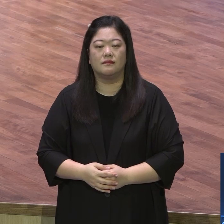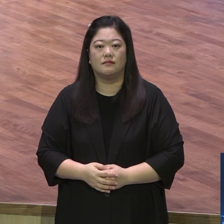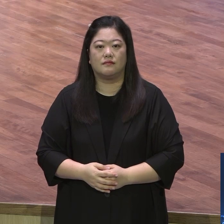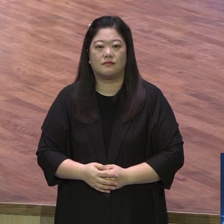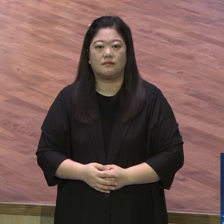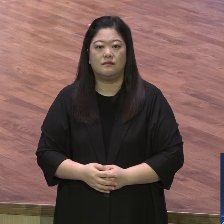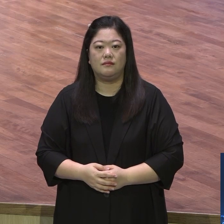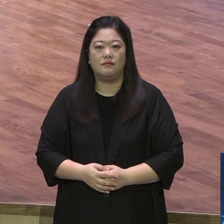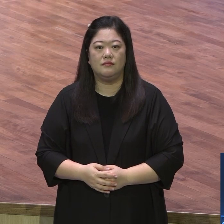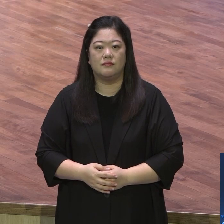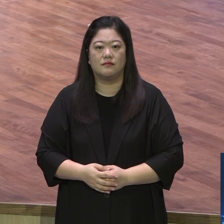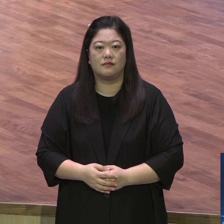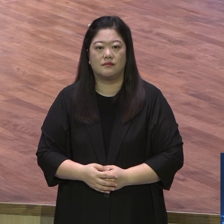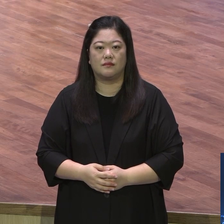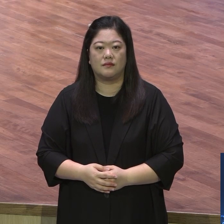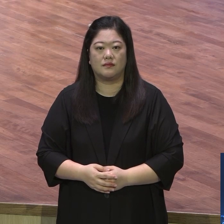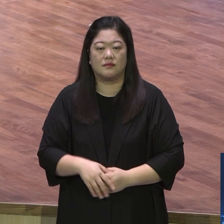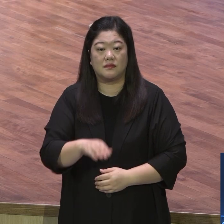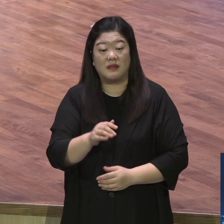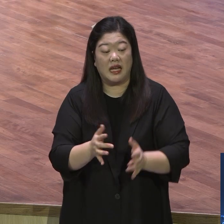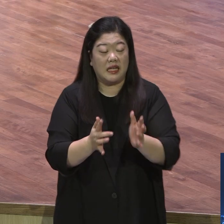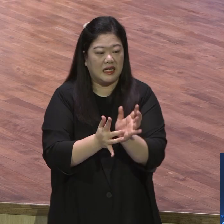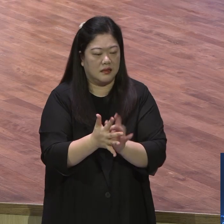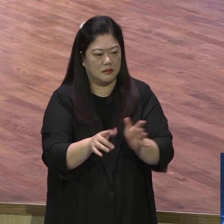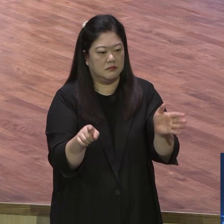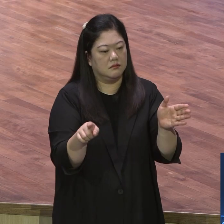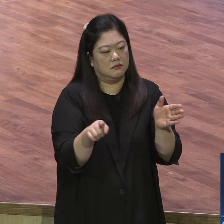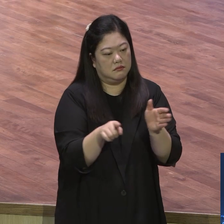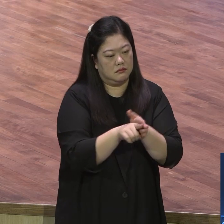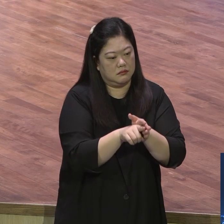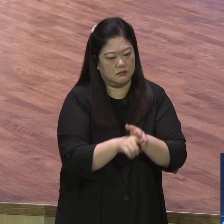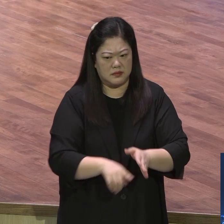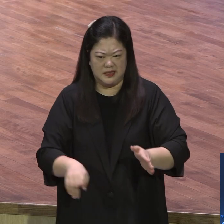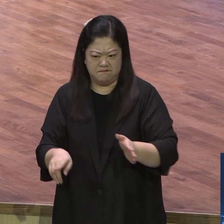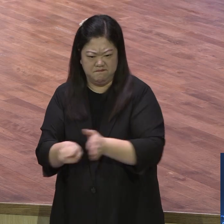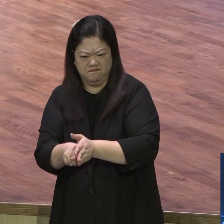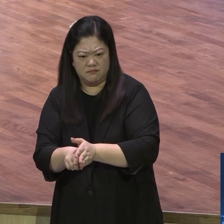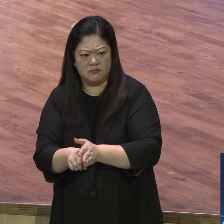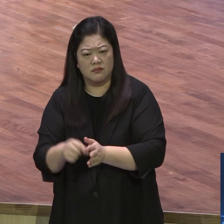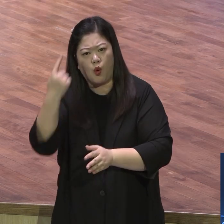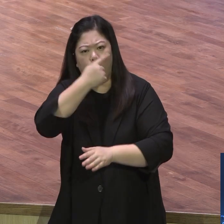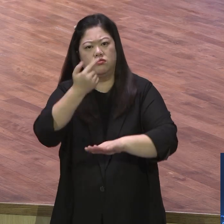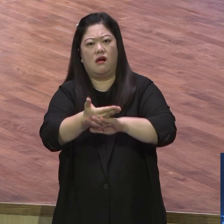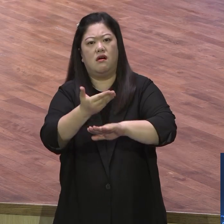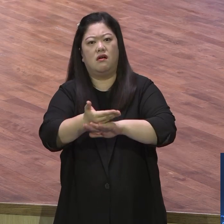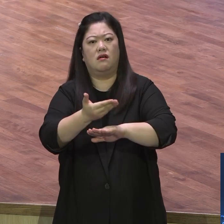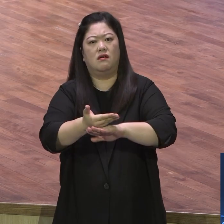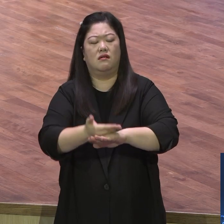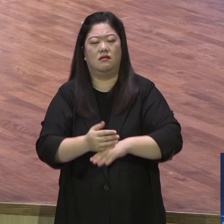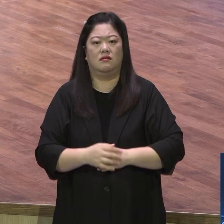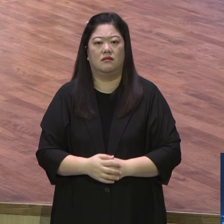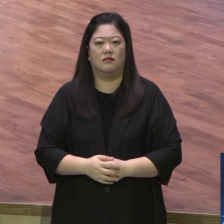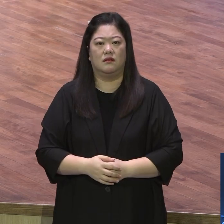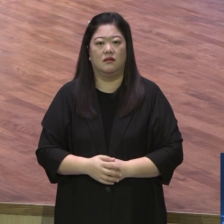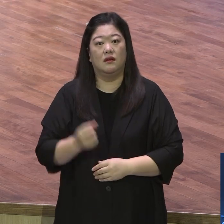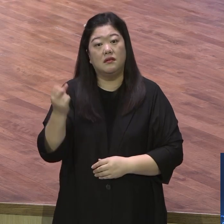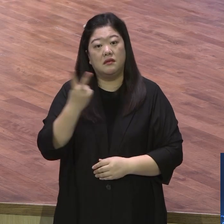예수 믿는다고 같이 예수 믿는 거 아니에요 기도한다고 같은 기도 안 해요 목숨 건 기도가 있습니다